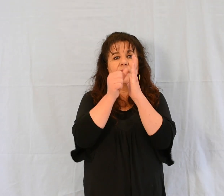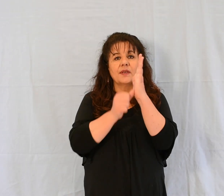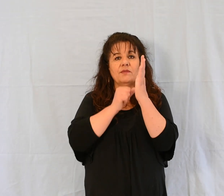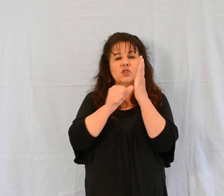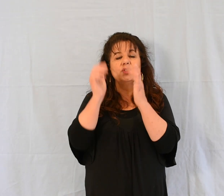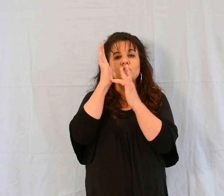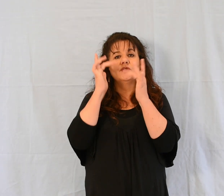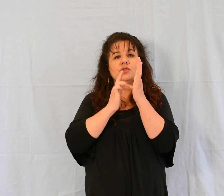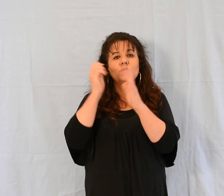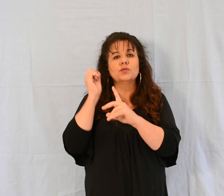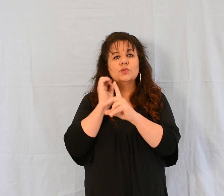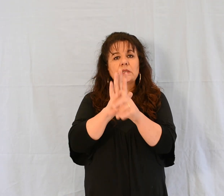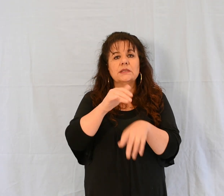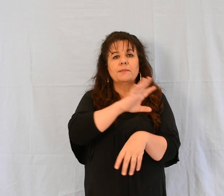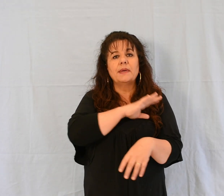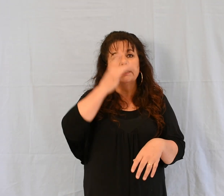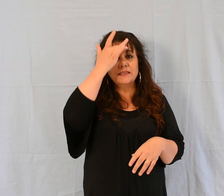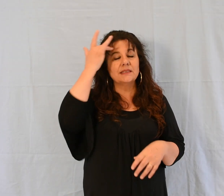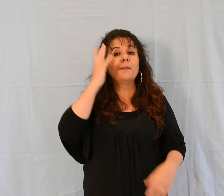Évangile de Jésus-Christ selon saint Marc.